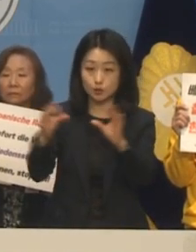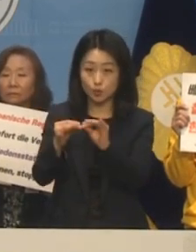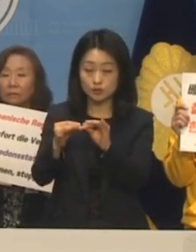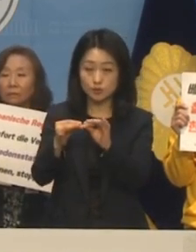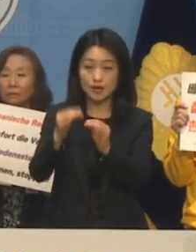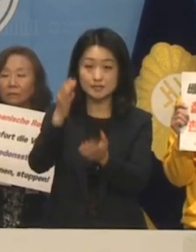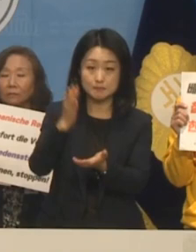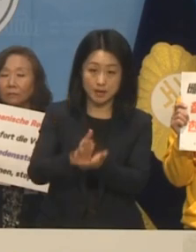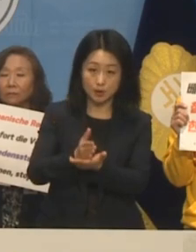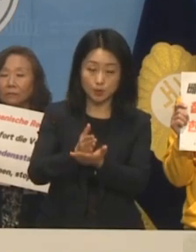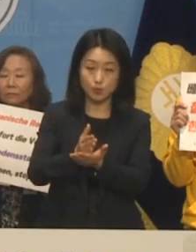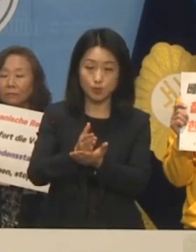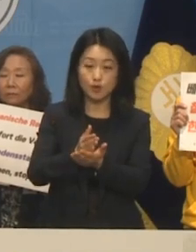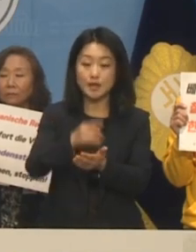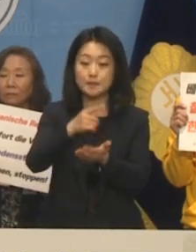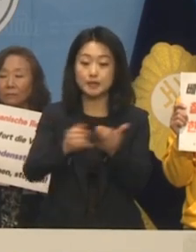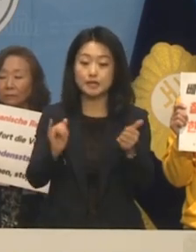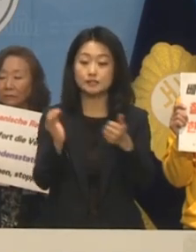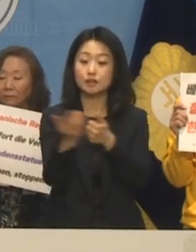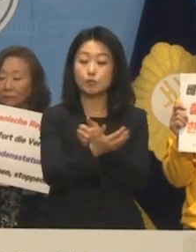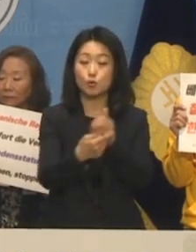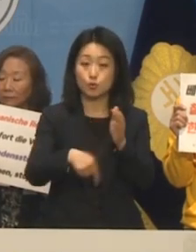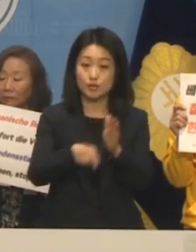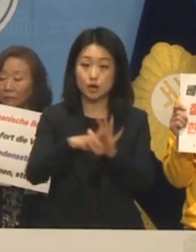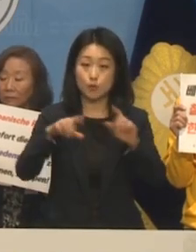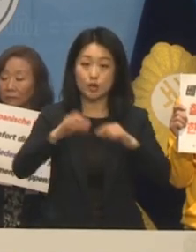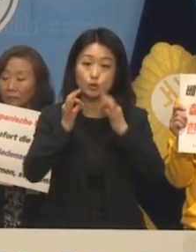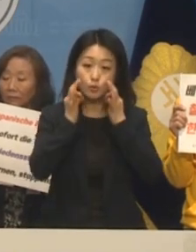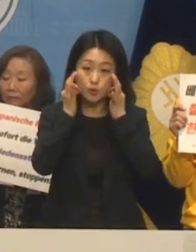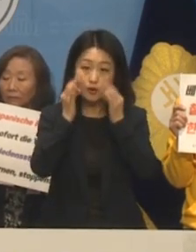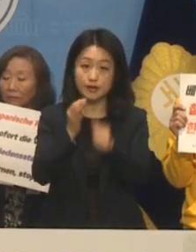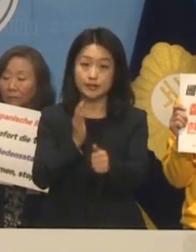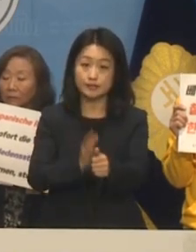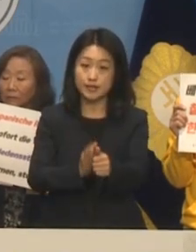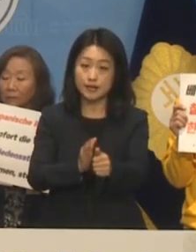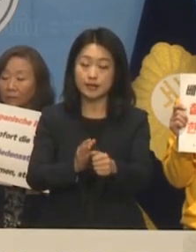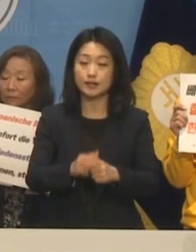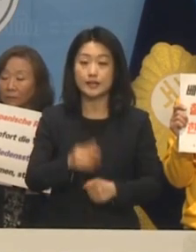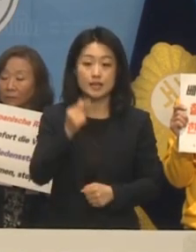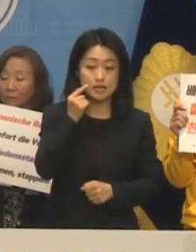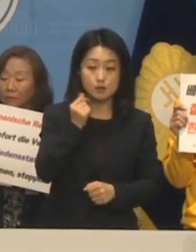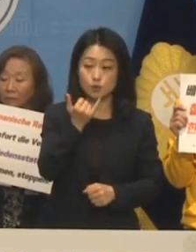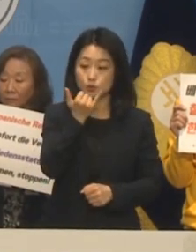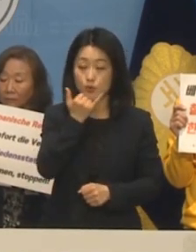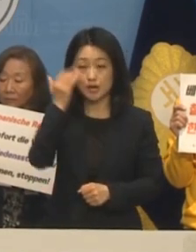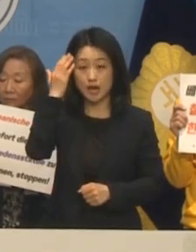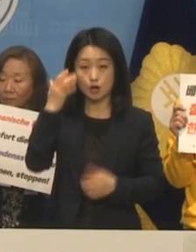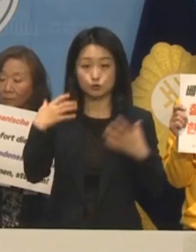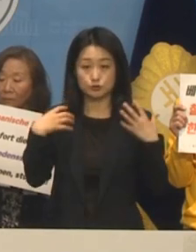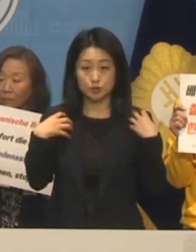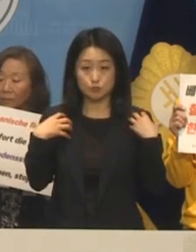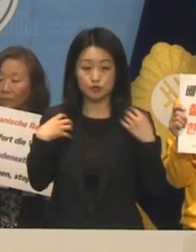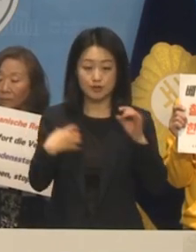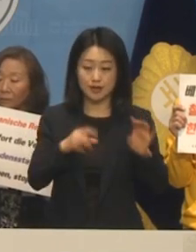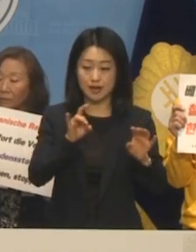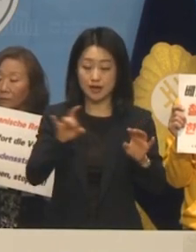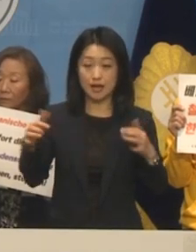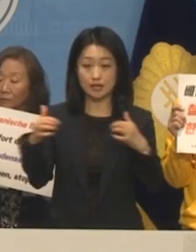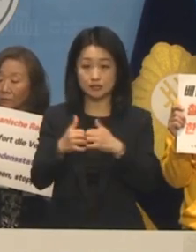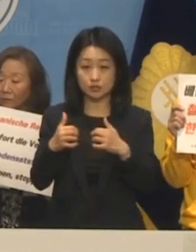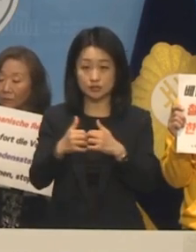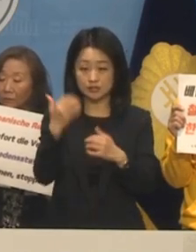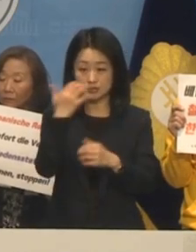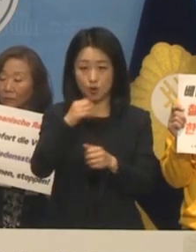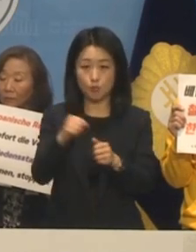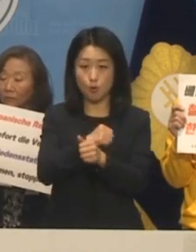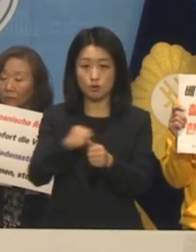모든 외교적 노력을 다하라. 셋째, 일본, 독일, 한국 정부는 각국의 전시 성폭력